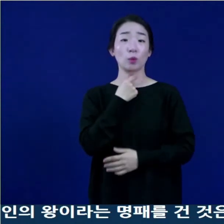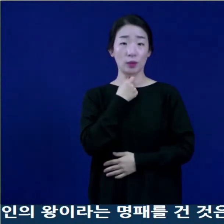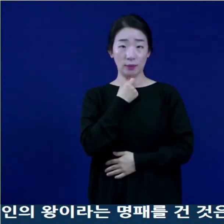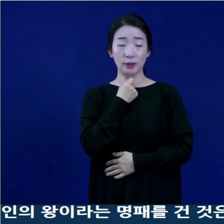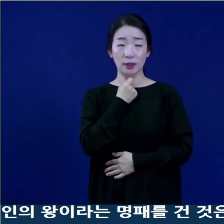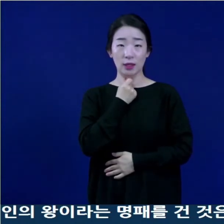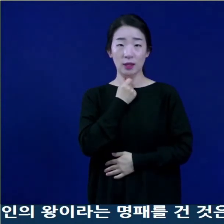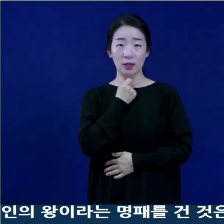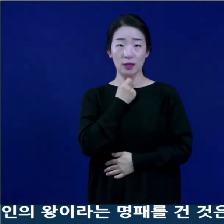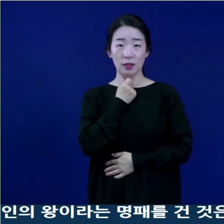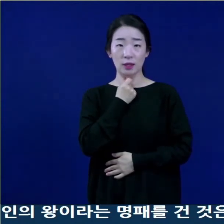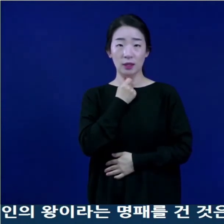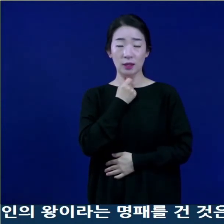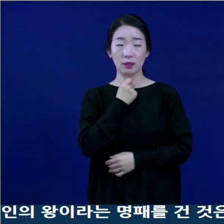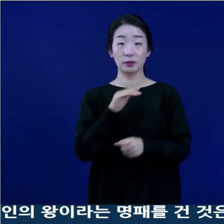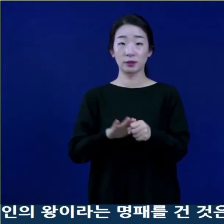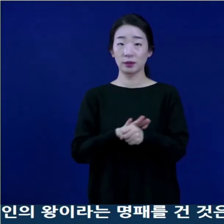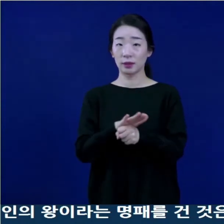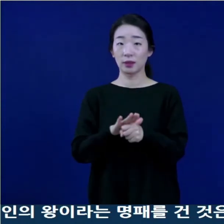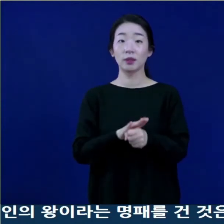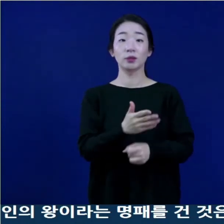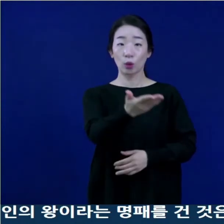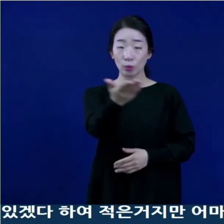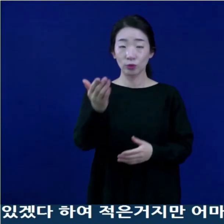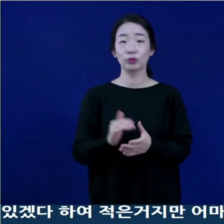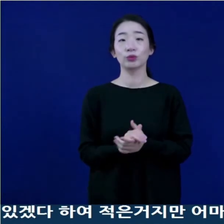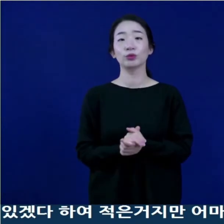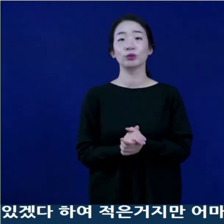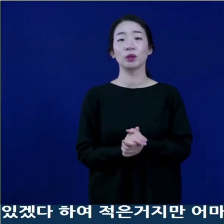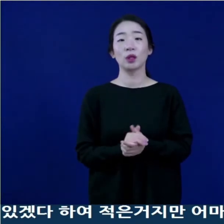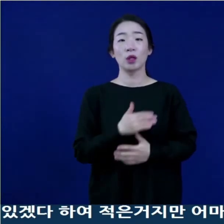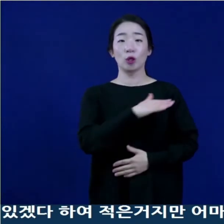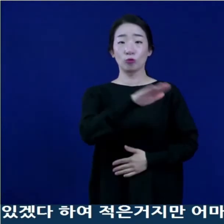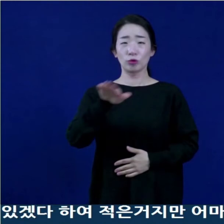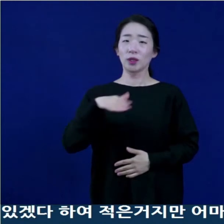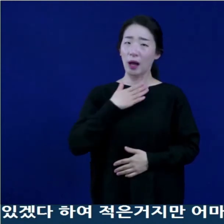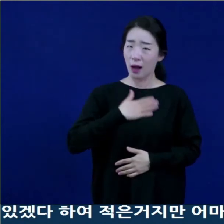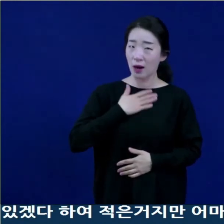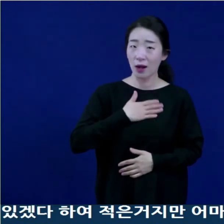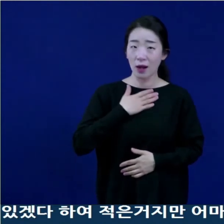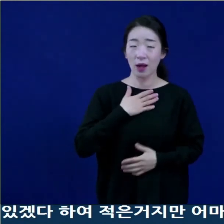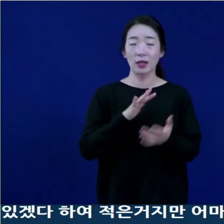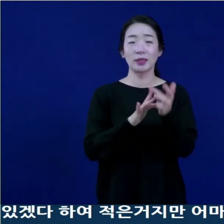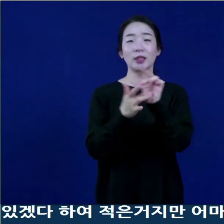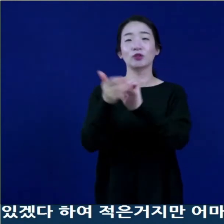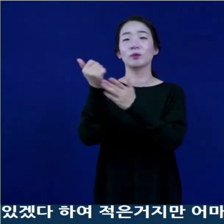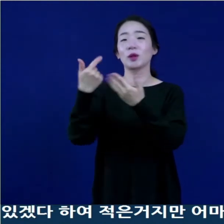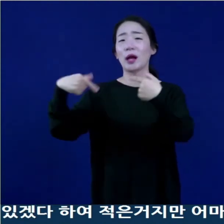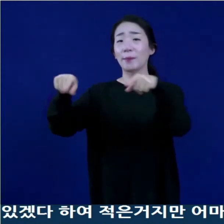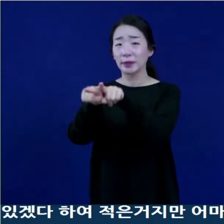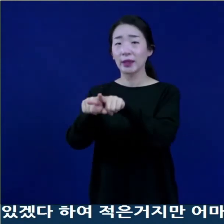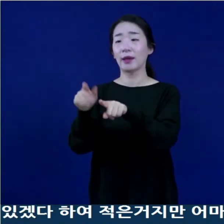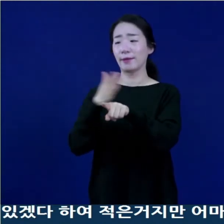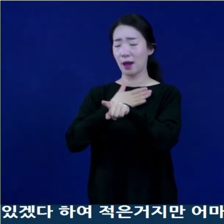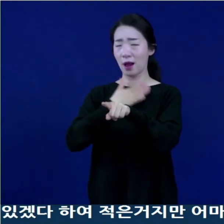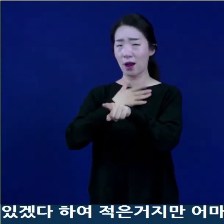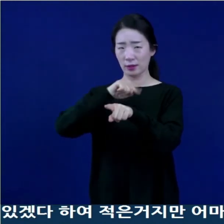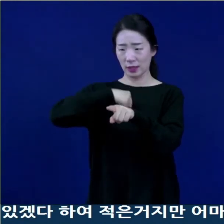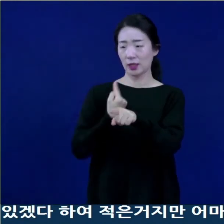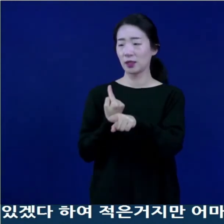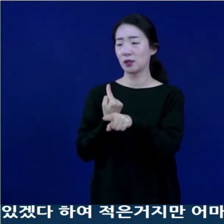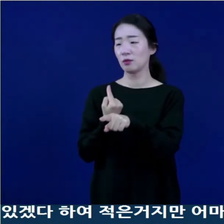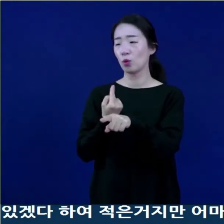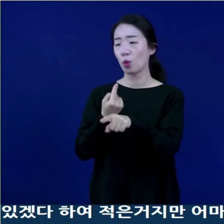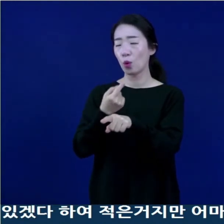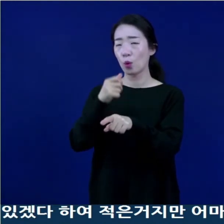원합니다. 사랑하는 여러분, 우리들은 알고 있습니다. 우리도 예수님과 함께 십자가에 우리 자신을 못 박아야 된다는